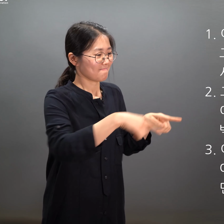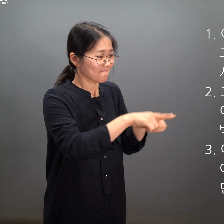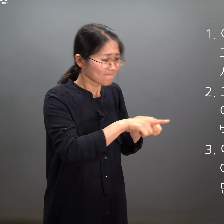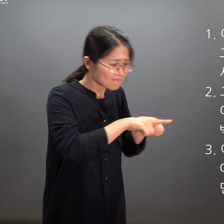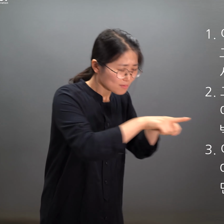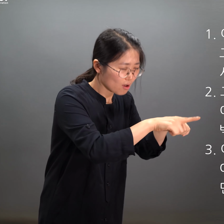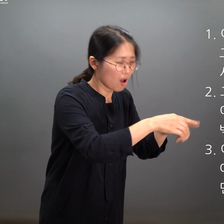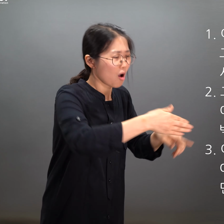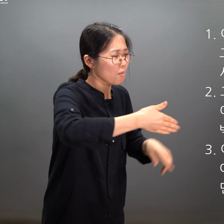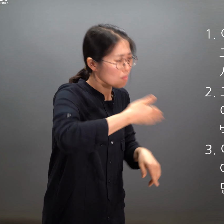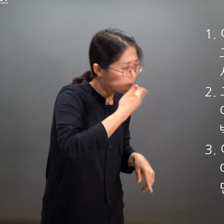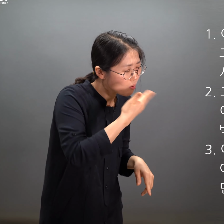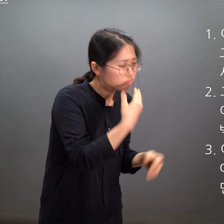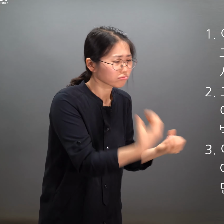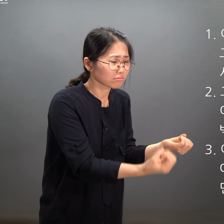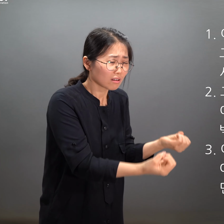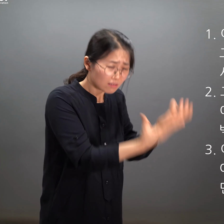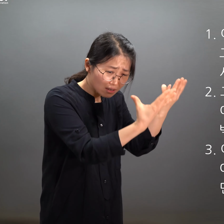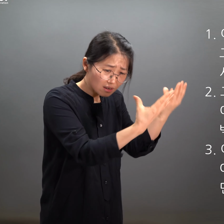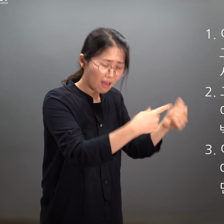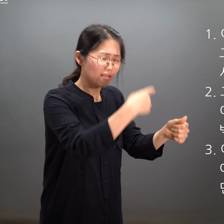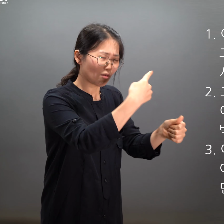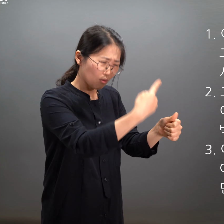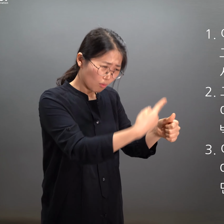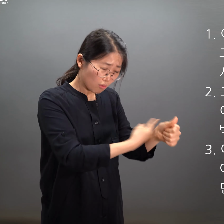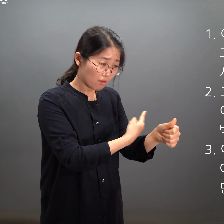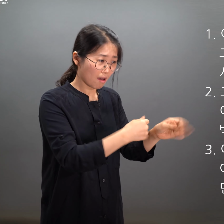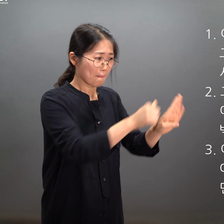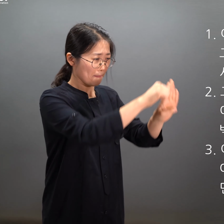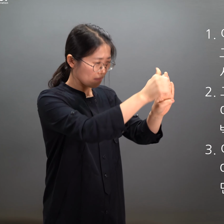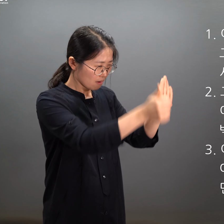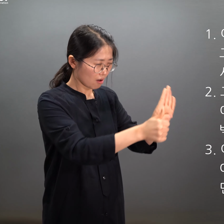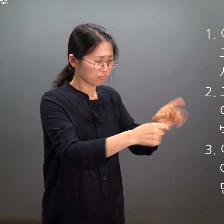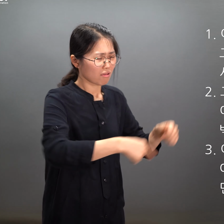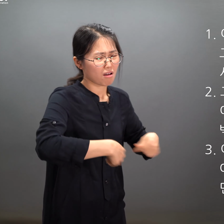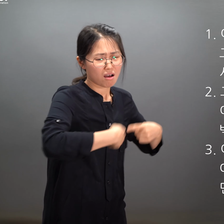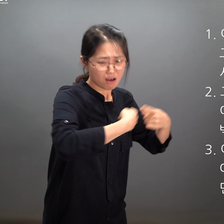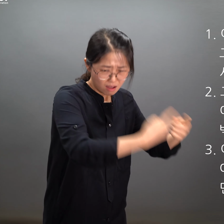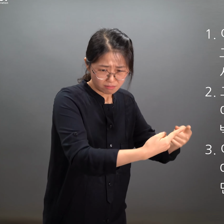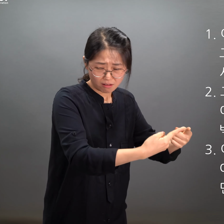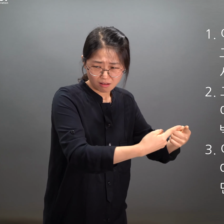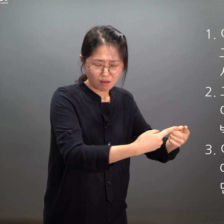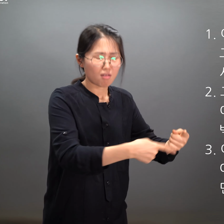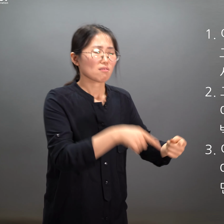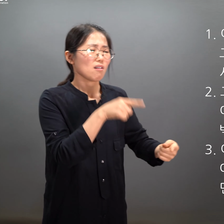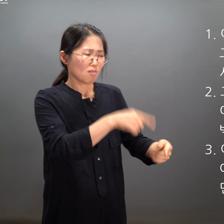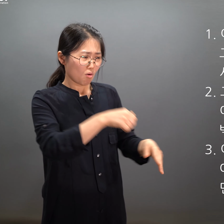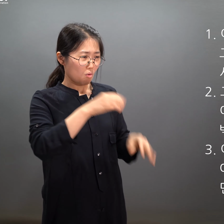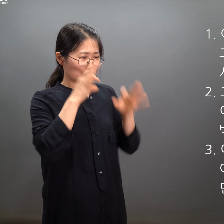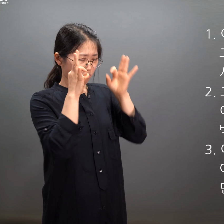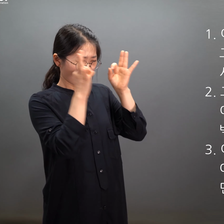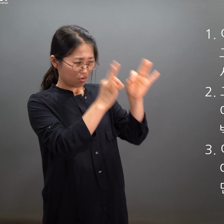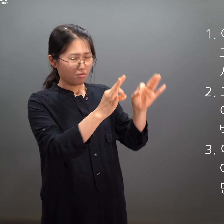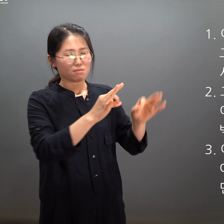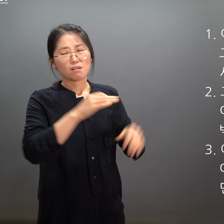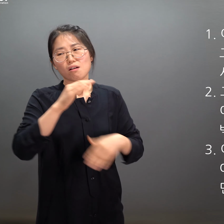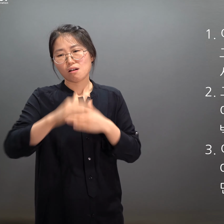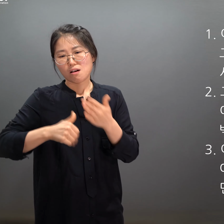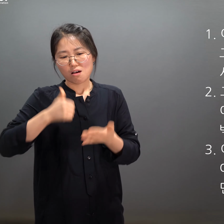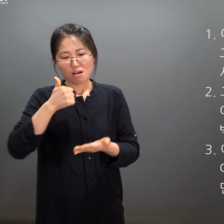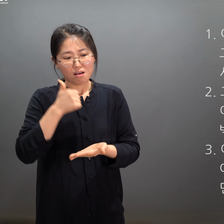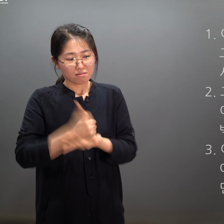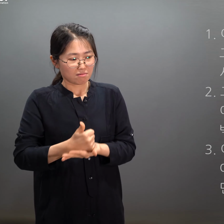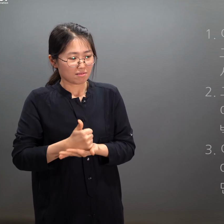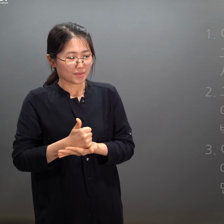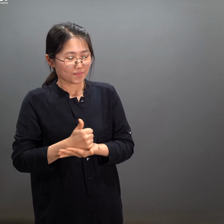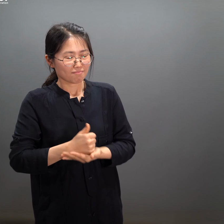그들의 신들에게 절함으로 이스라엘이 바알 부올에게 가담한지라. 여호와께서 이스라엘에게